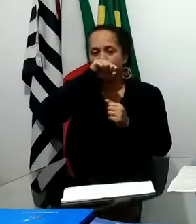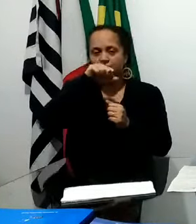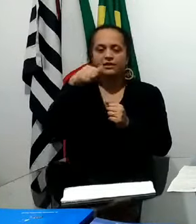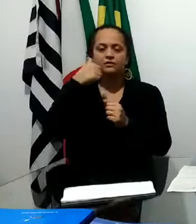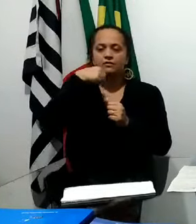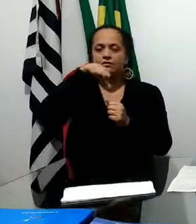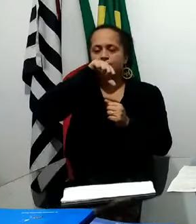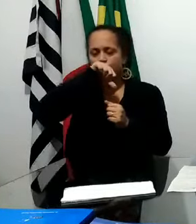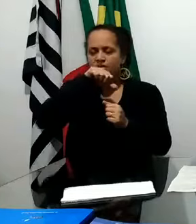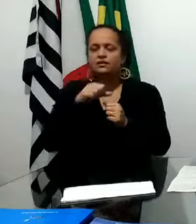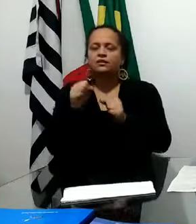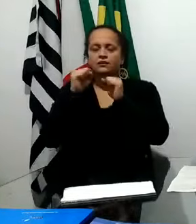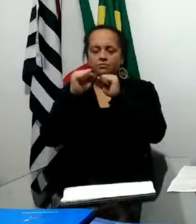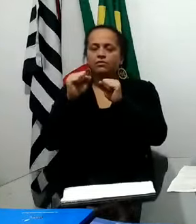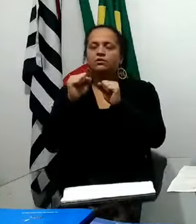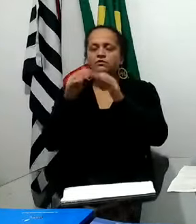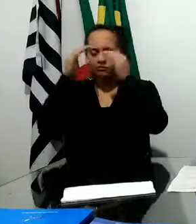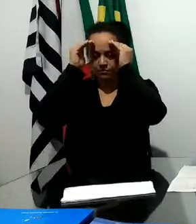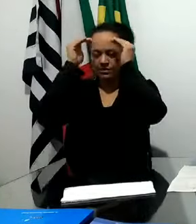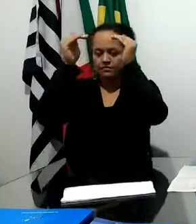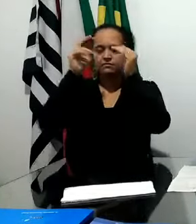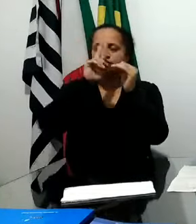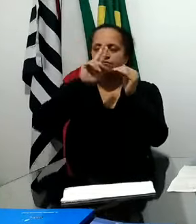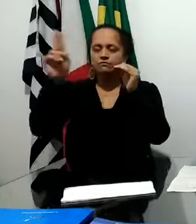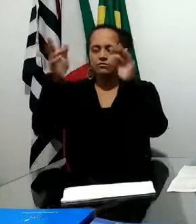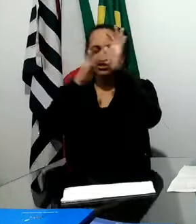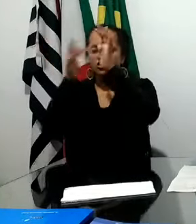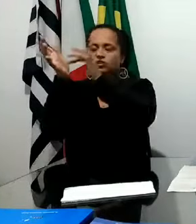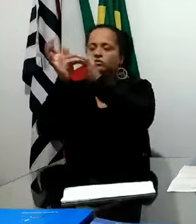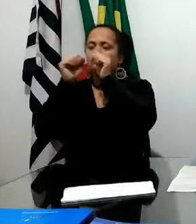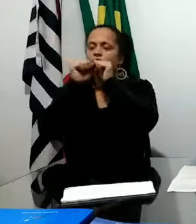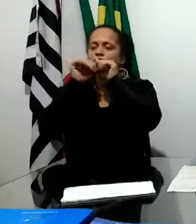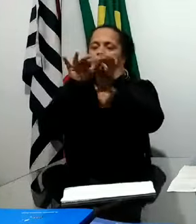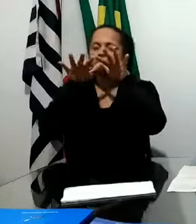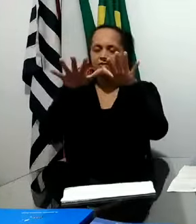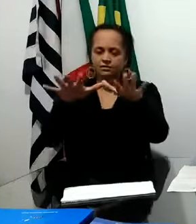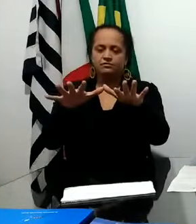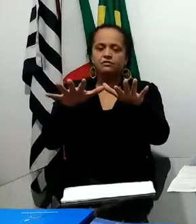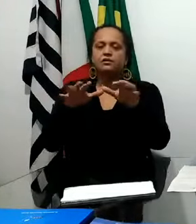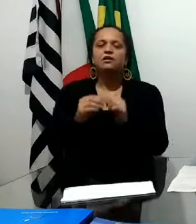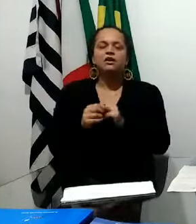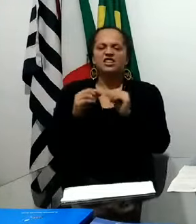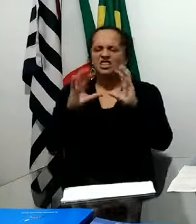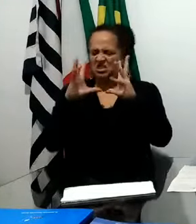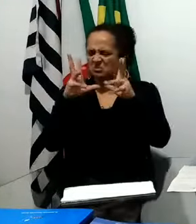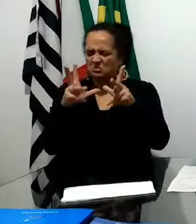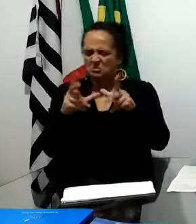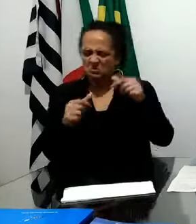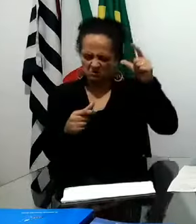nós declaramos na autoridade e no poder que é no nome de Jesus Cristo, que toda a arma forjada do